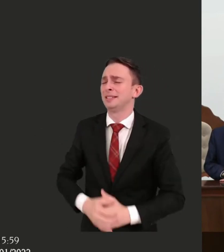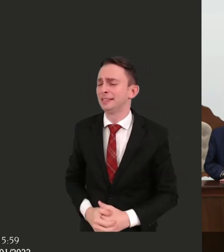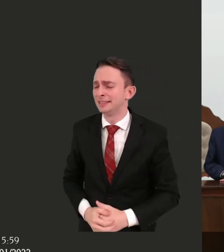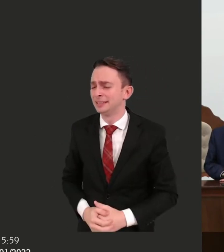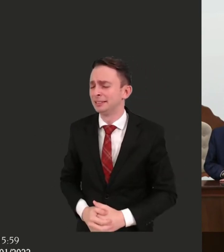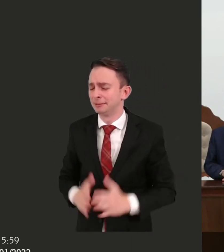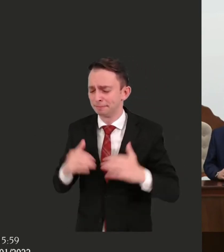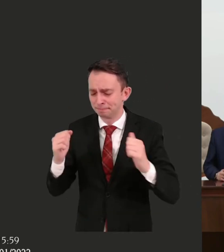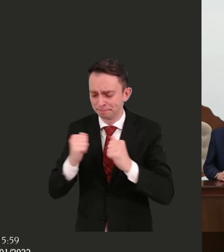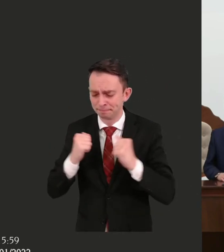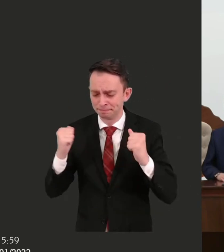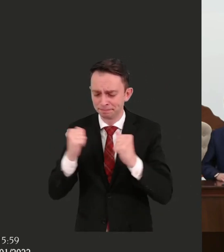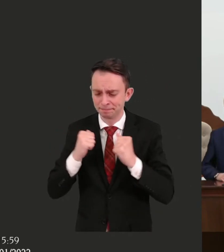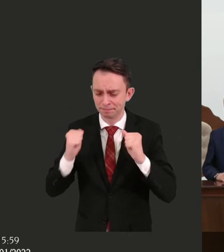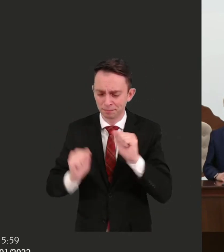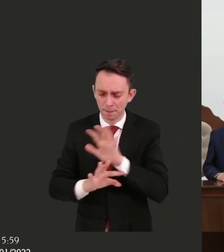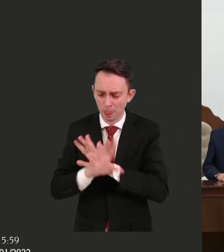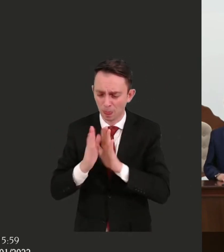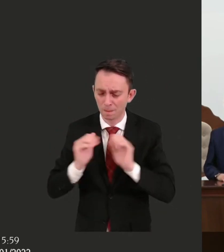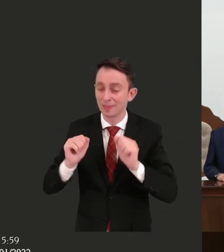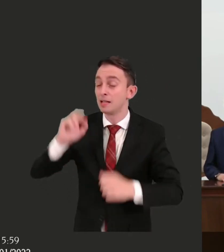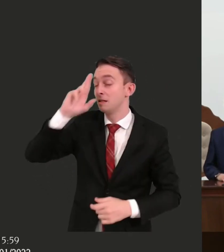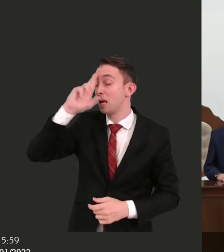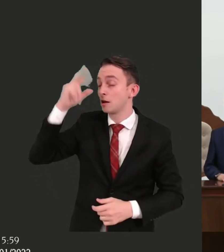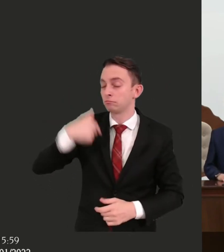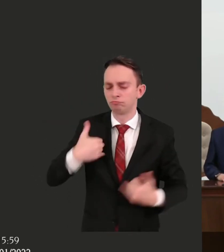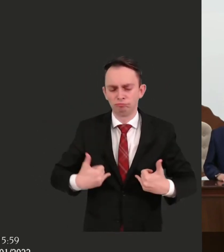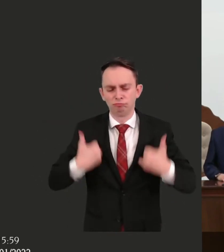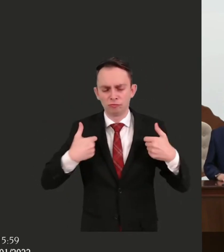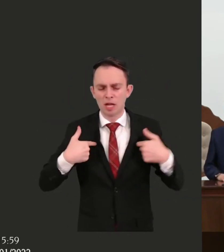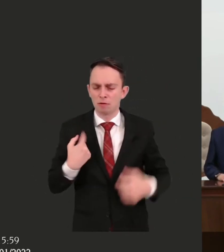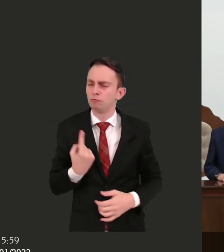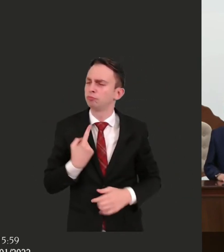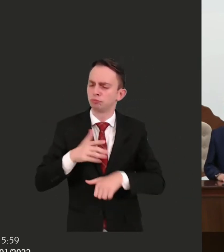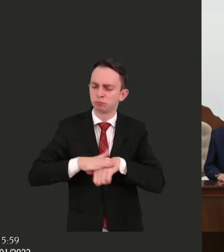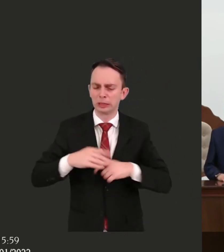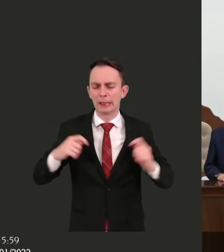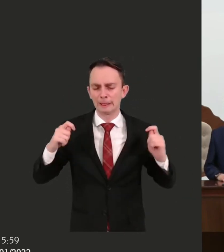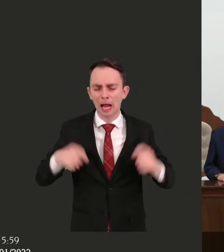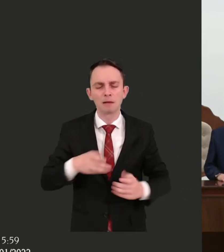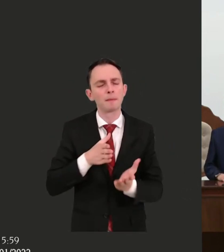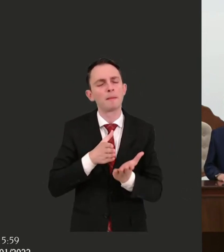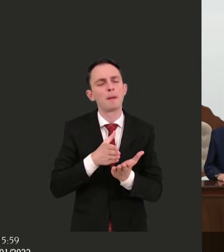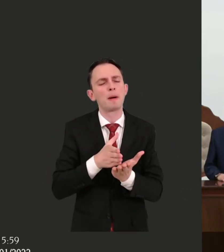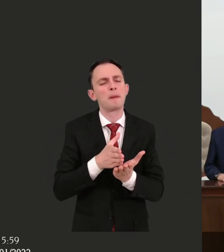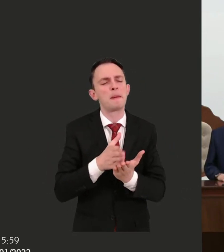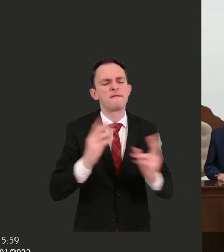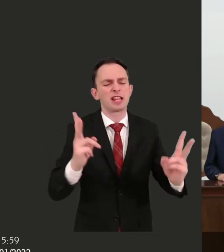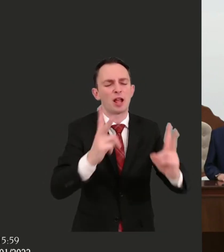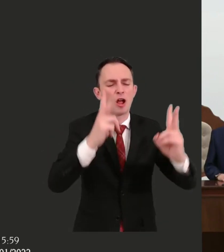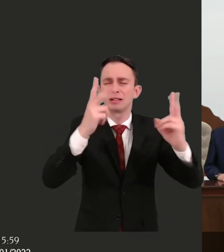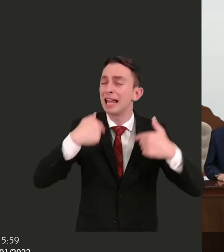Pela nossa força não chegaremos ao fim vitoriosos, mas pela tua força, pela força da